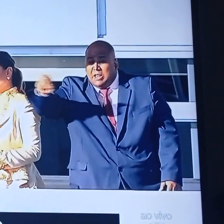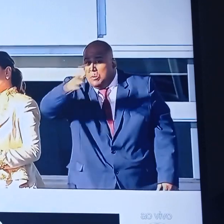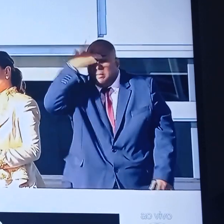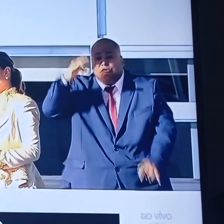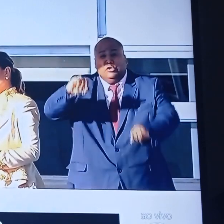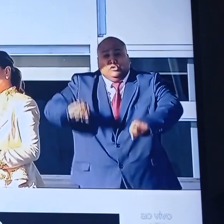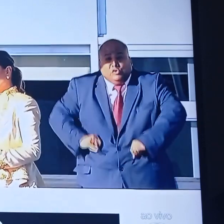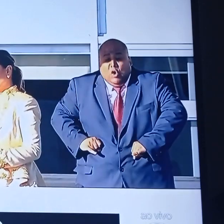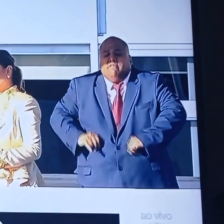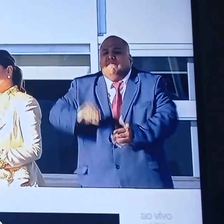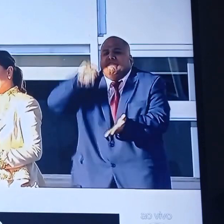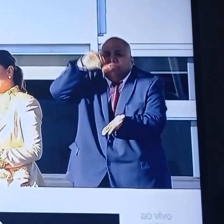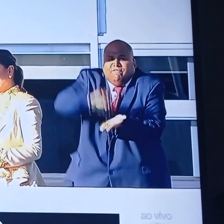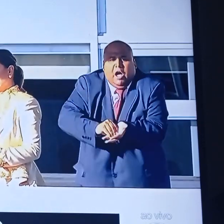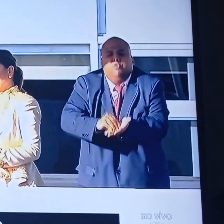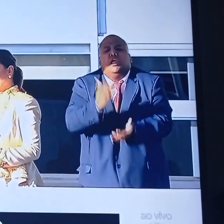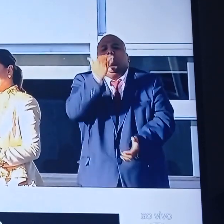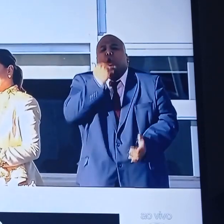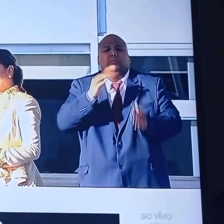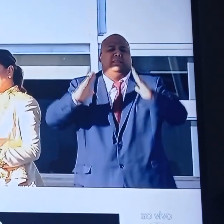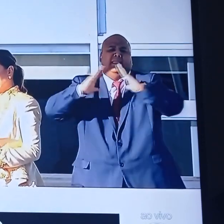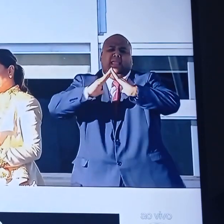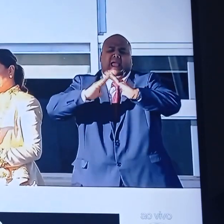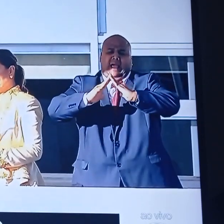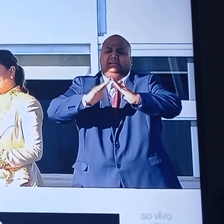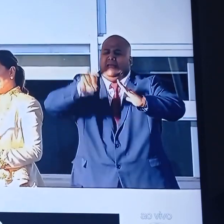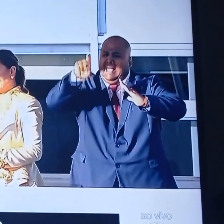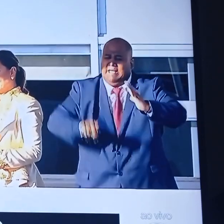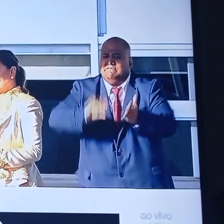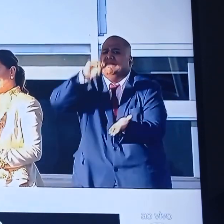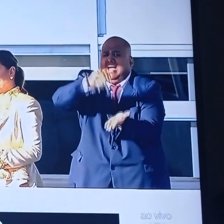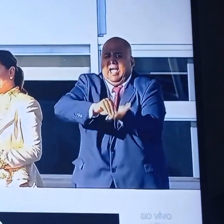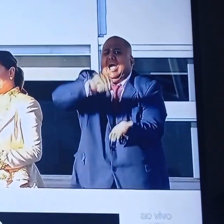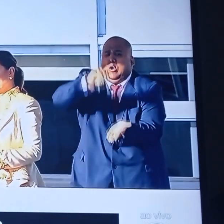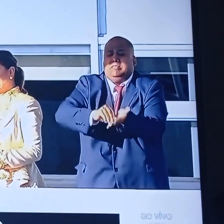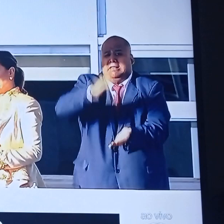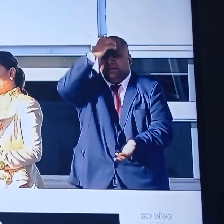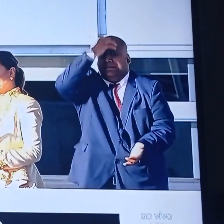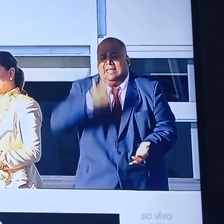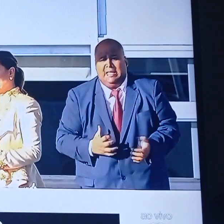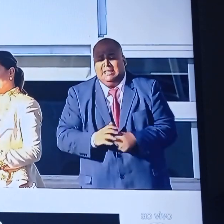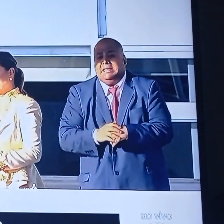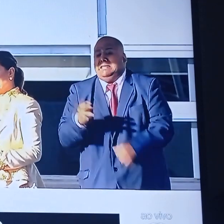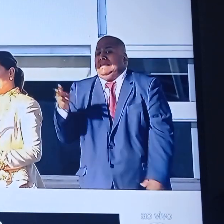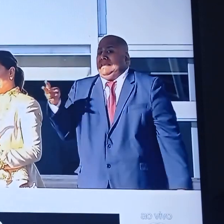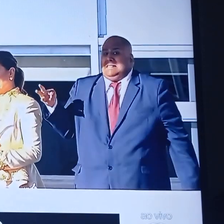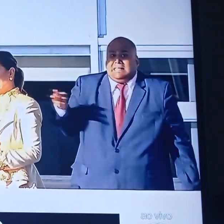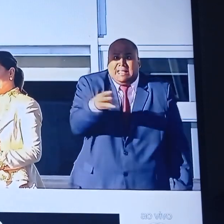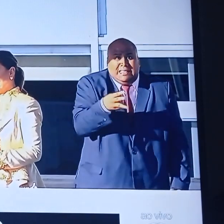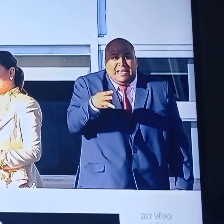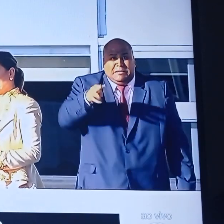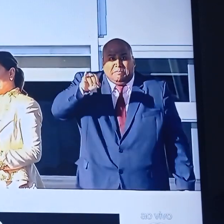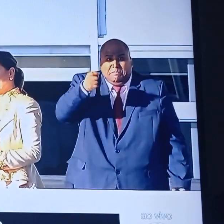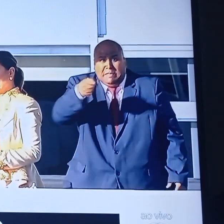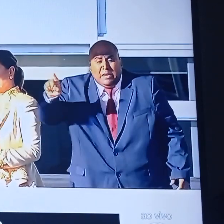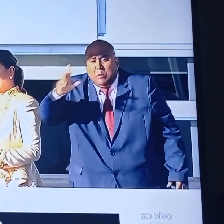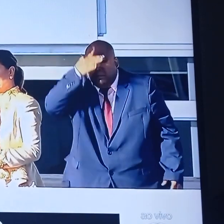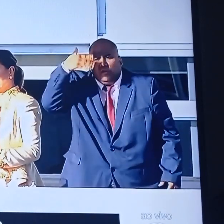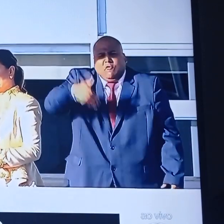algum grau de insegurança alimentar, de moderada a muito grave. E 33 milhões passando